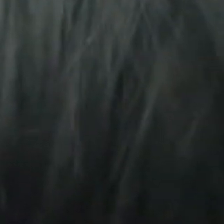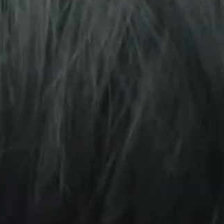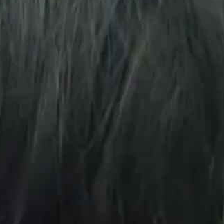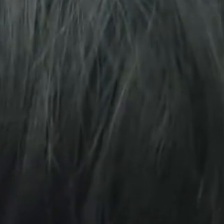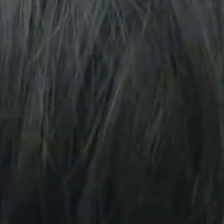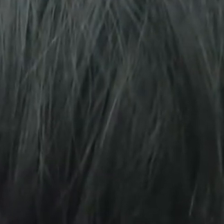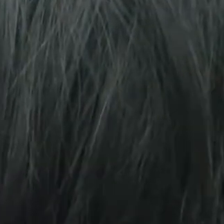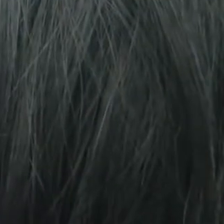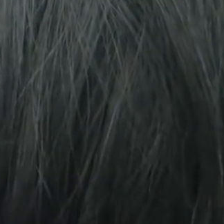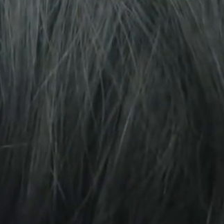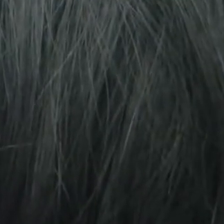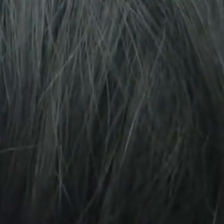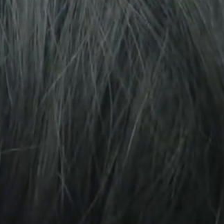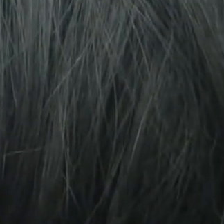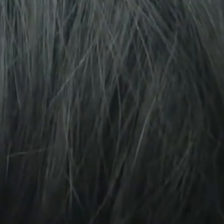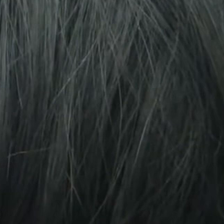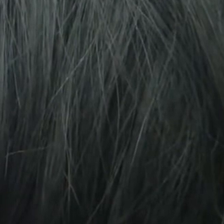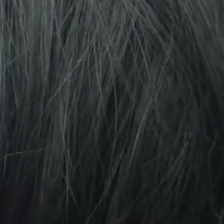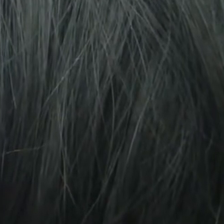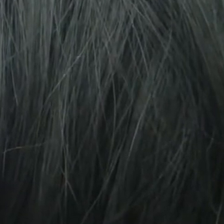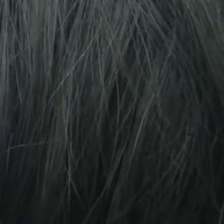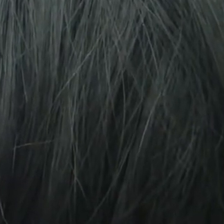아, 그렇지.